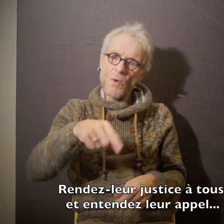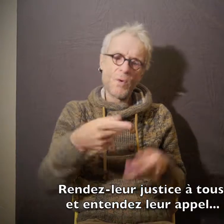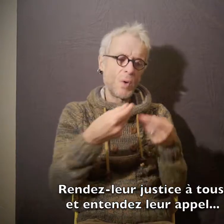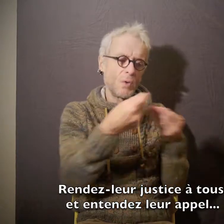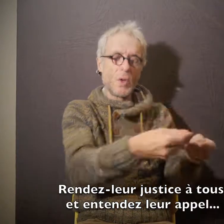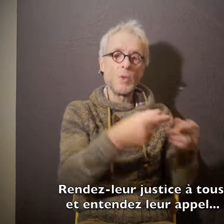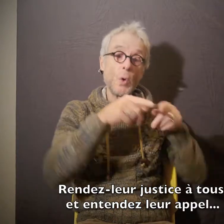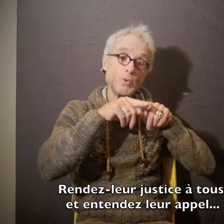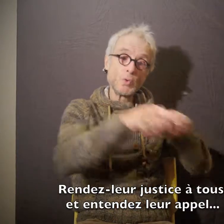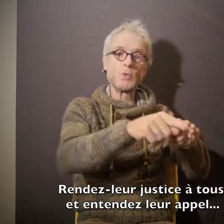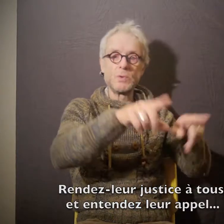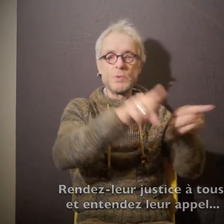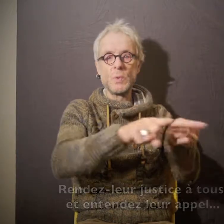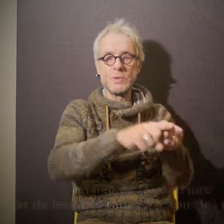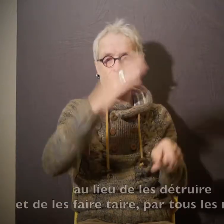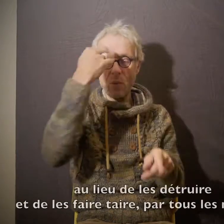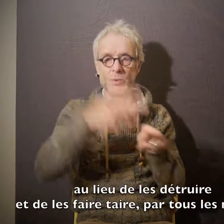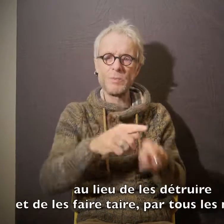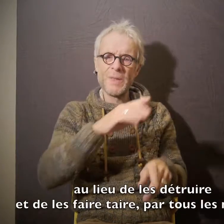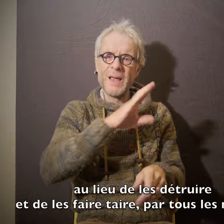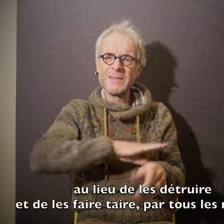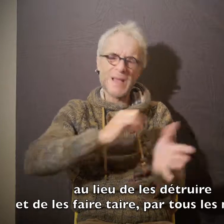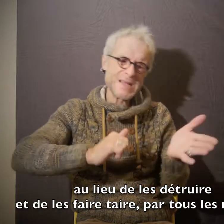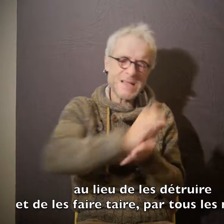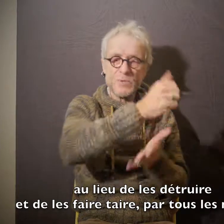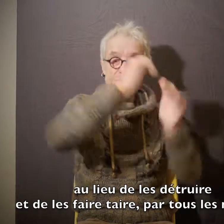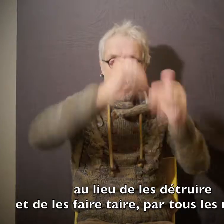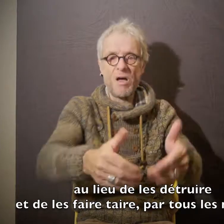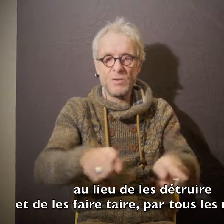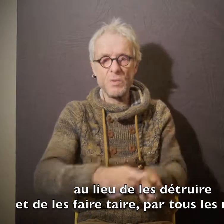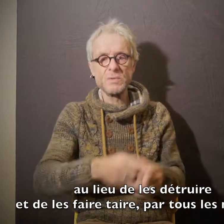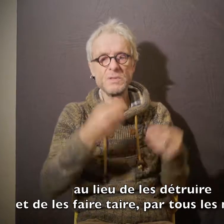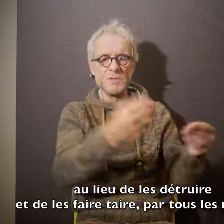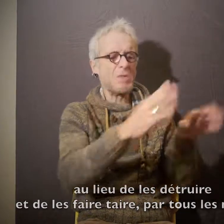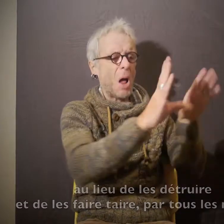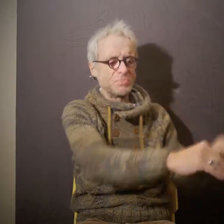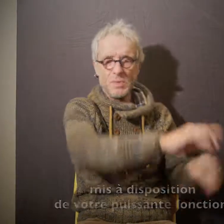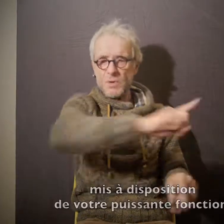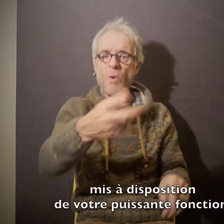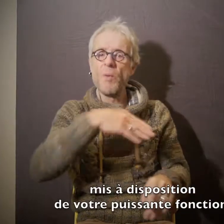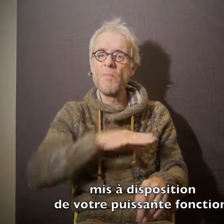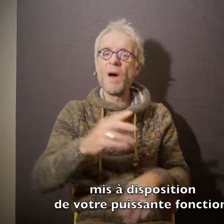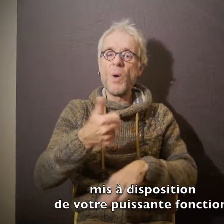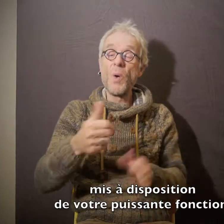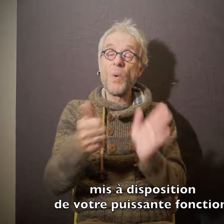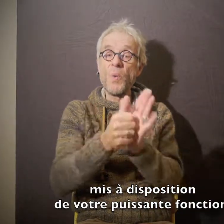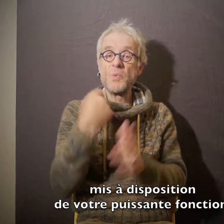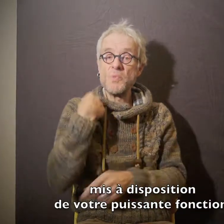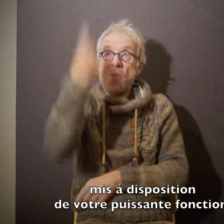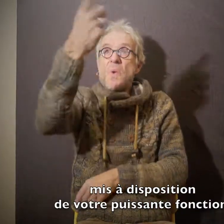Rendez-leur justice à tous, et entendez leur appel au lieu de les détruire et les faire taire par tout moyen mis à disposition de votre puissante